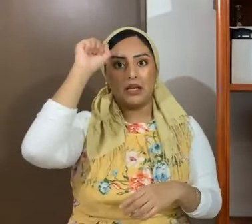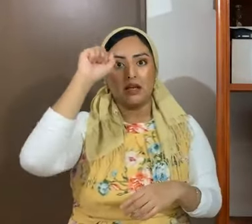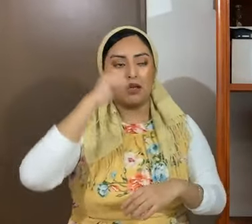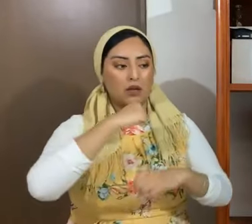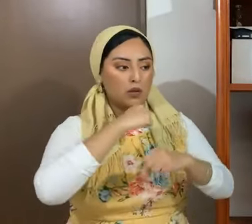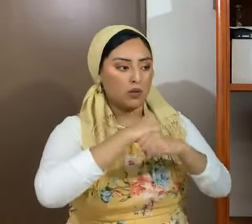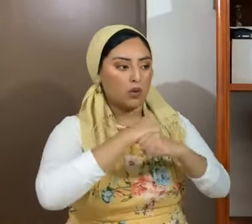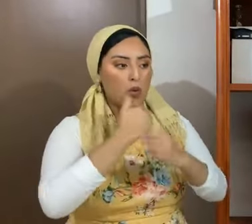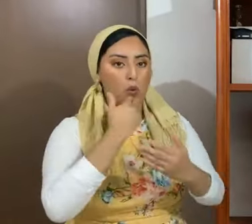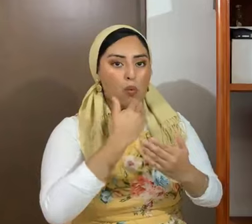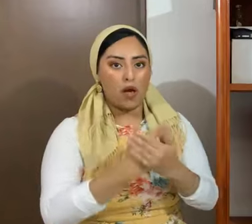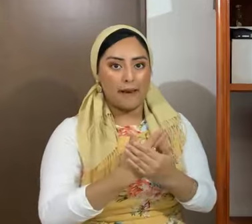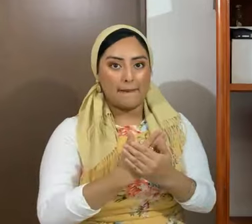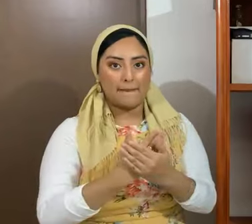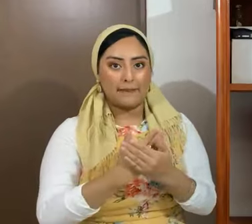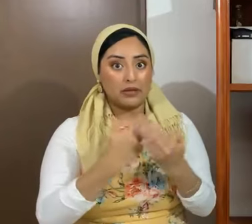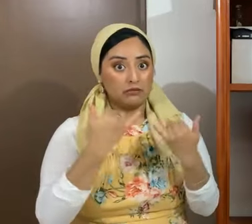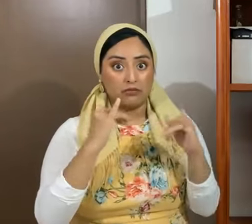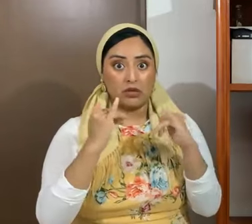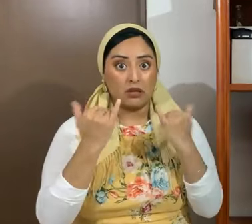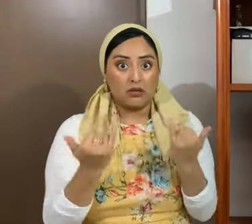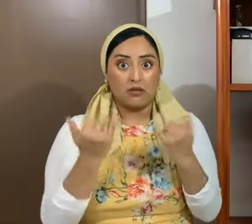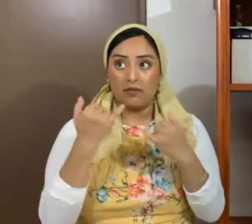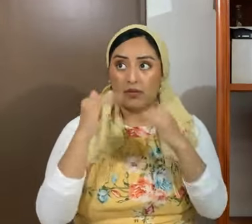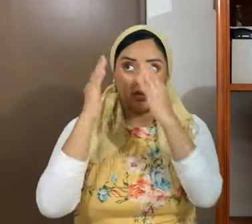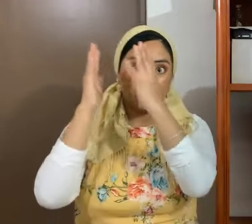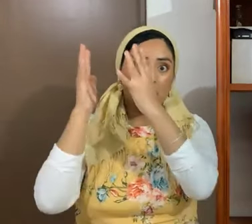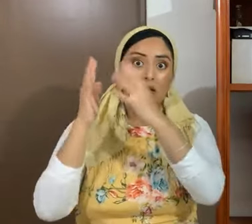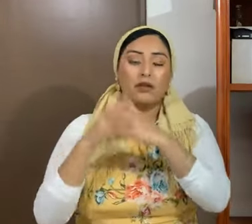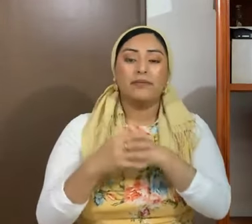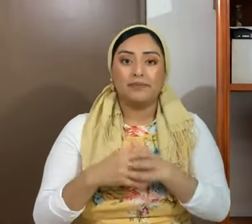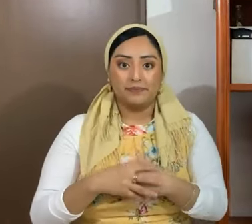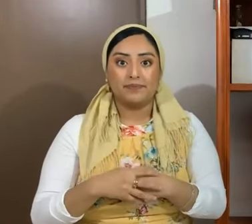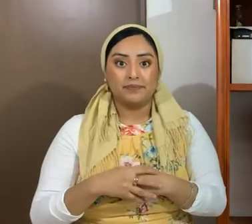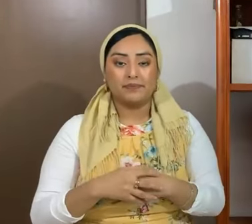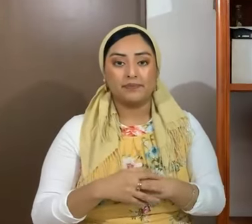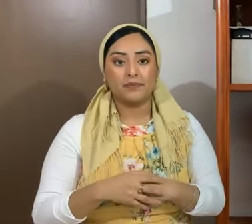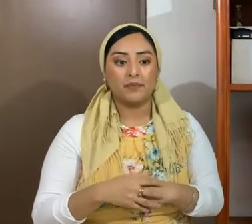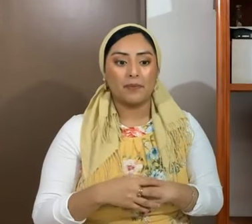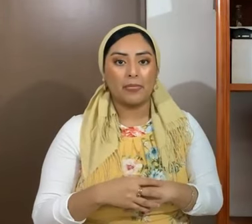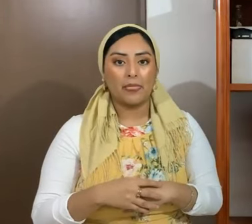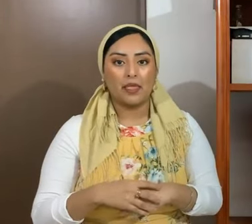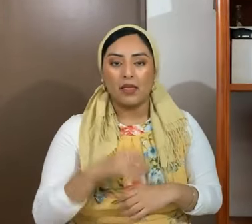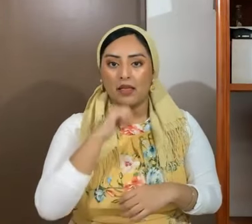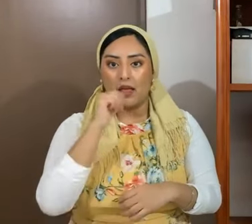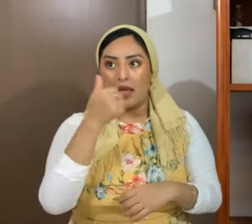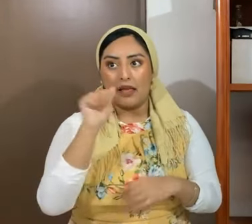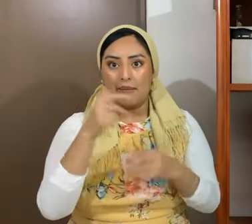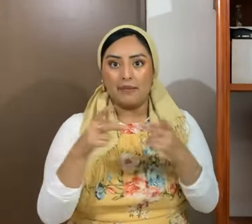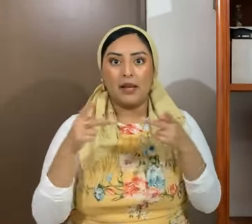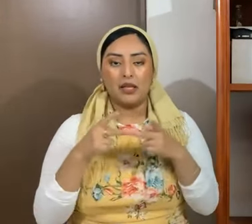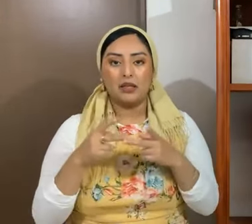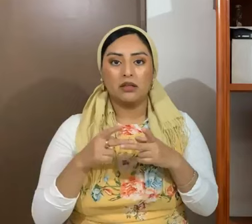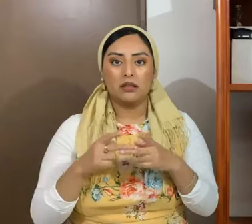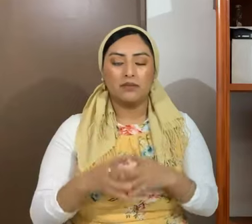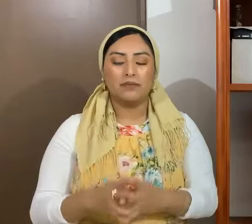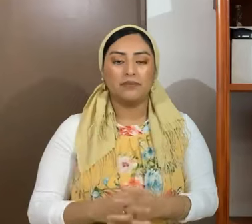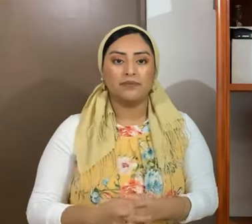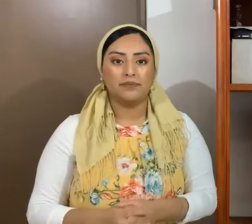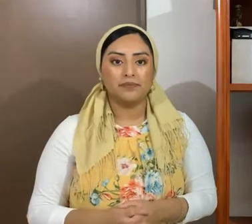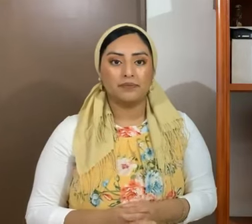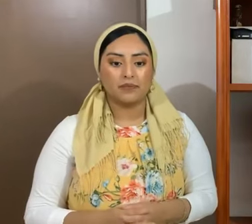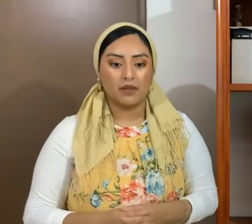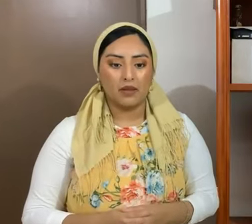estuviera reservado. Y así es hasta el día de hoy. ¿Sí? La tumba de los patriarcas no es cualquier lugar. ¿Amén?